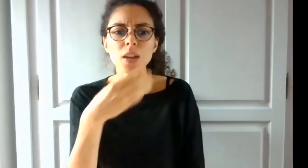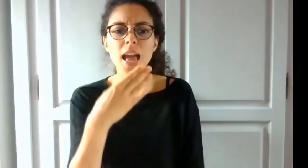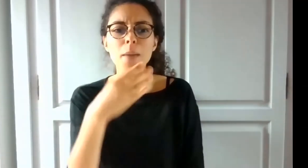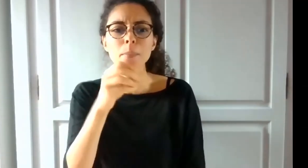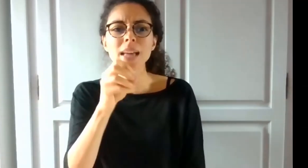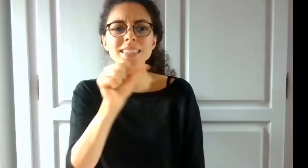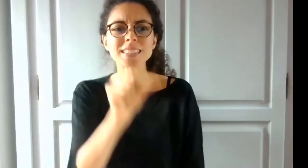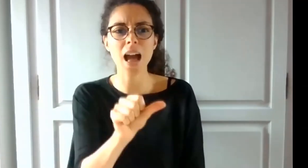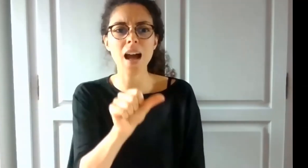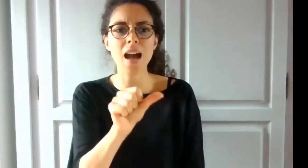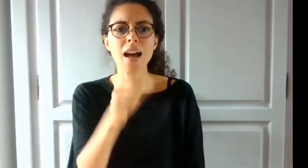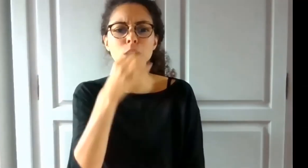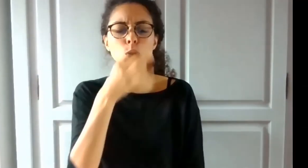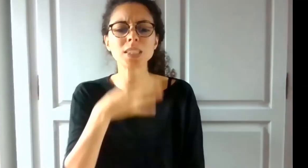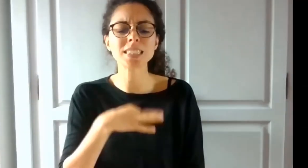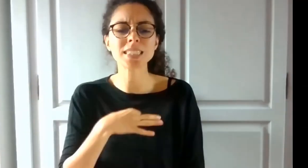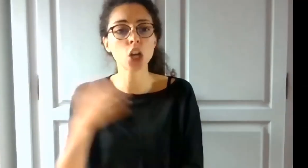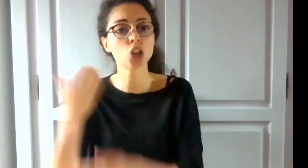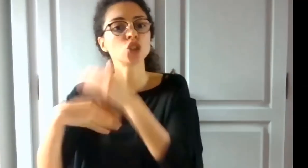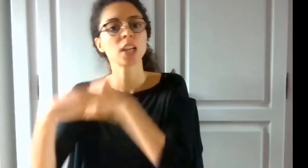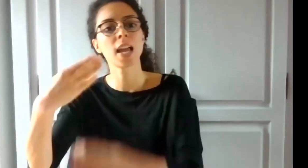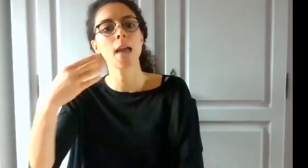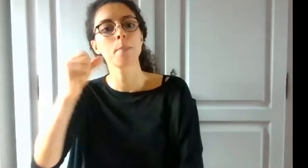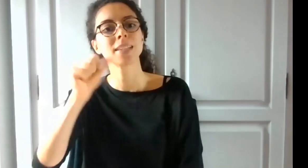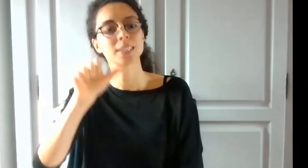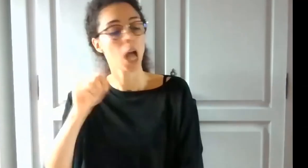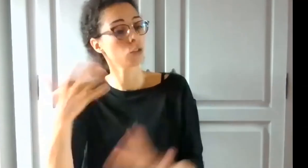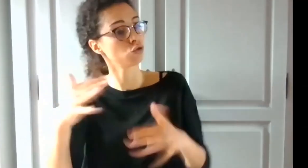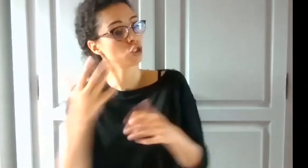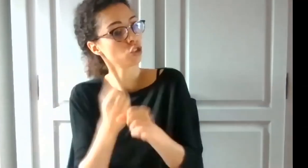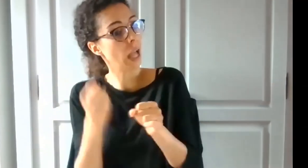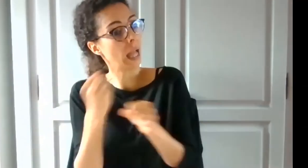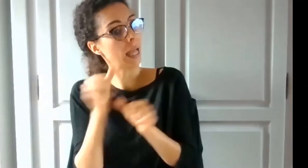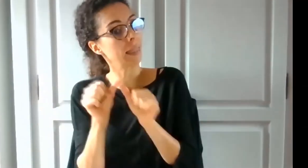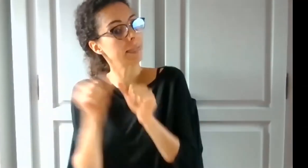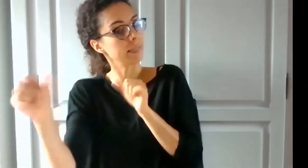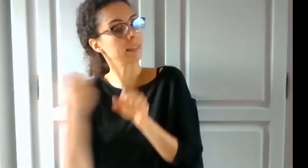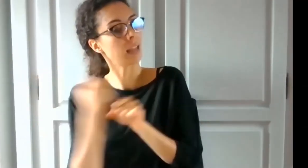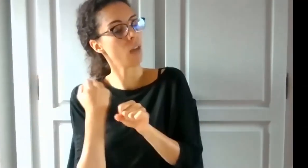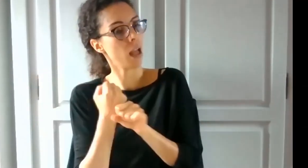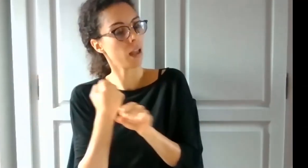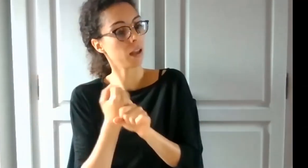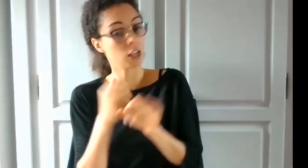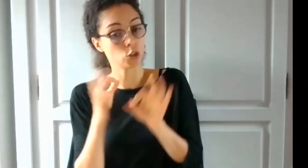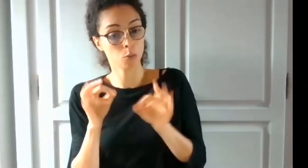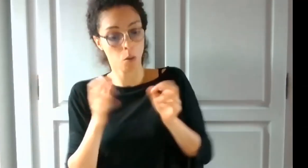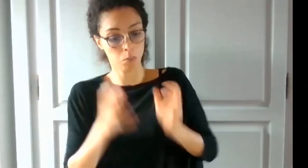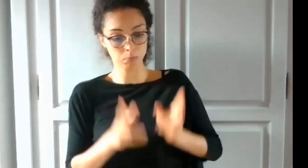signale que à la MSA, on a mis en place le télétravail et que effectivement cette séquence